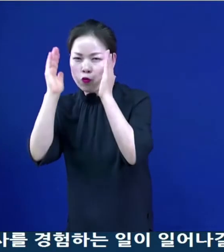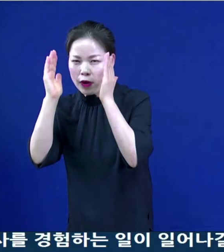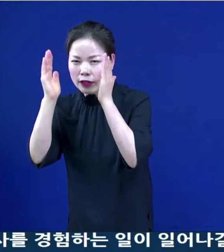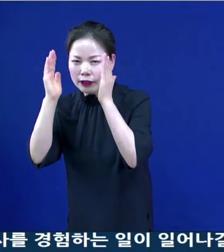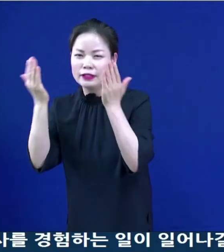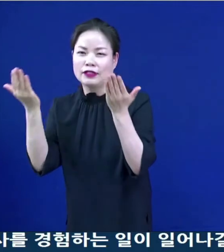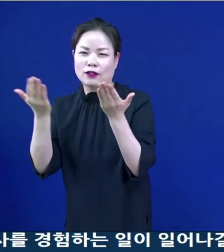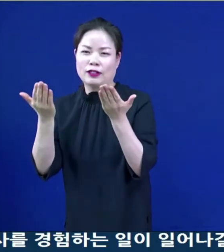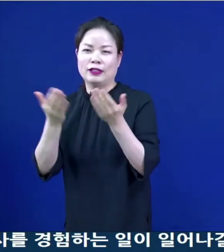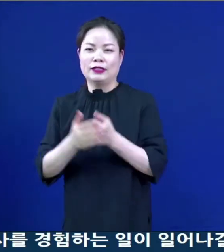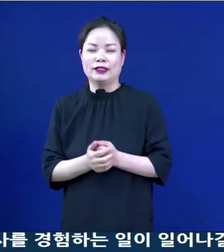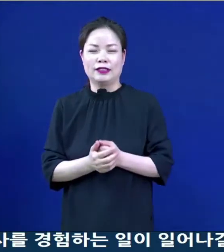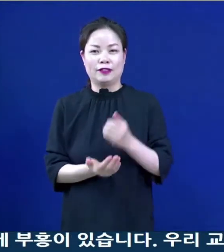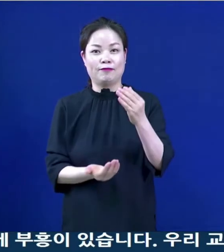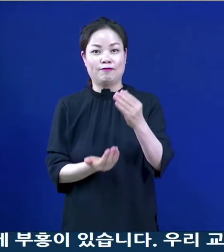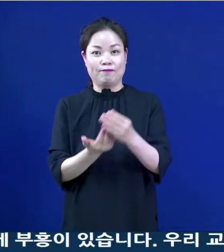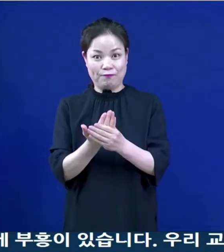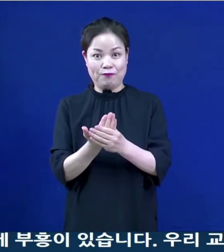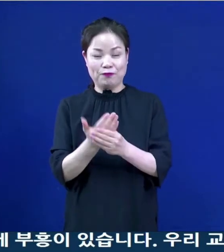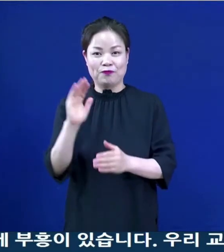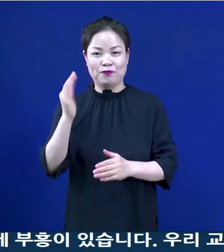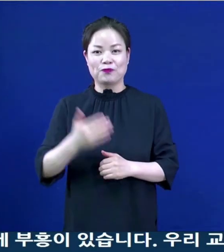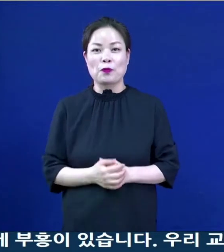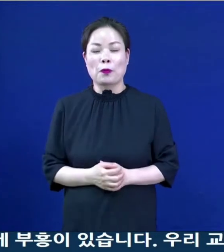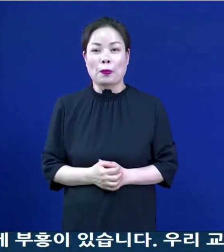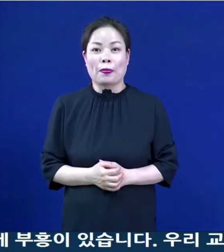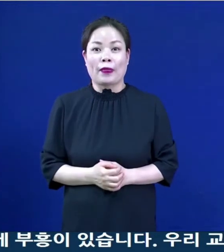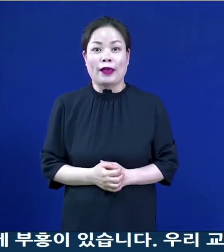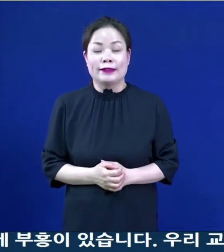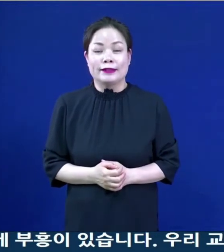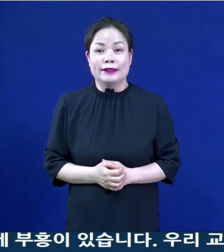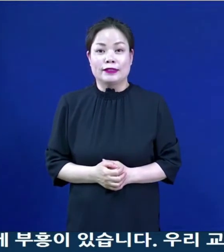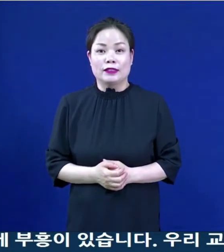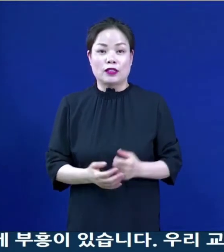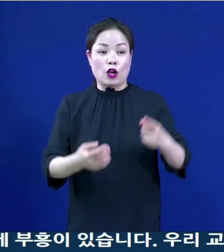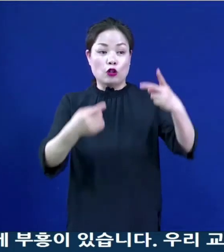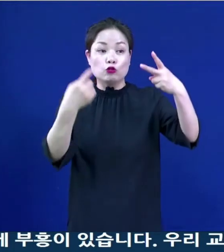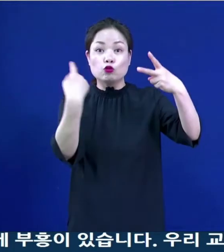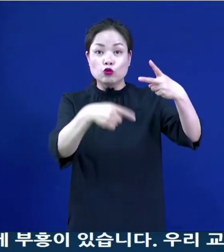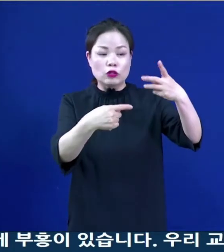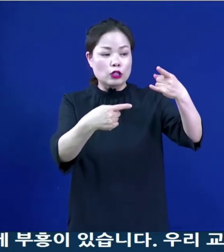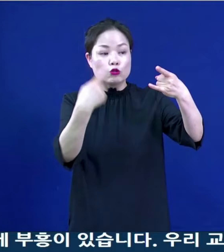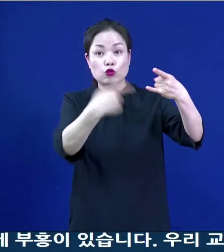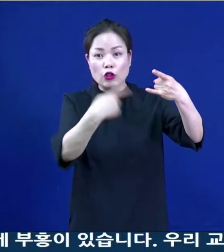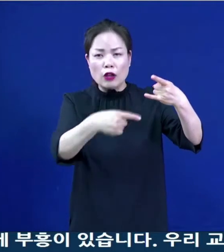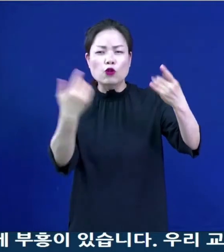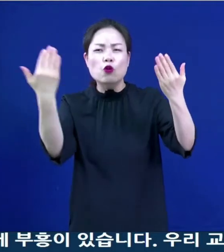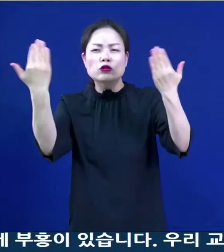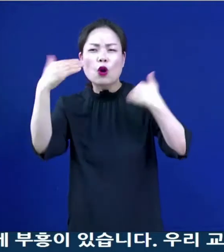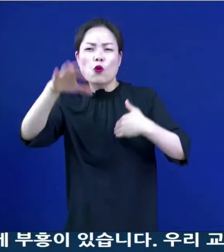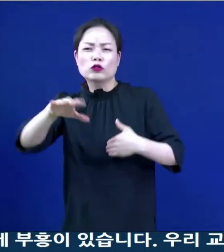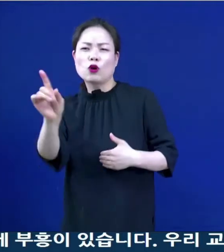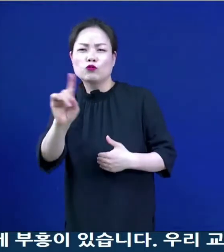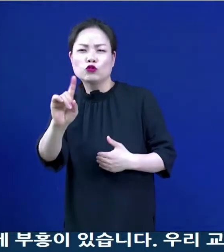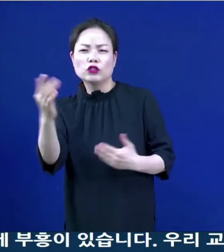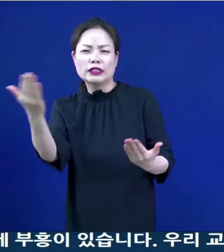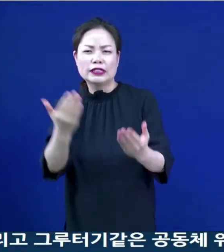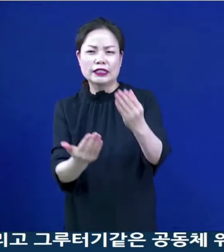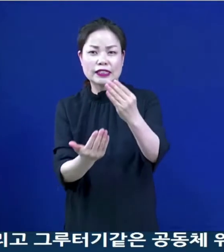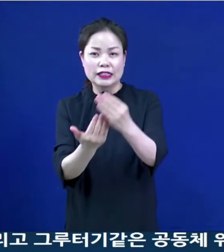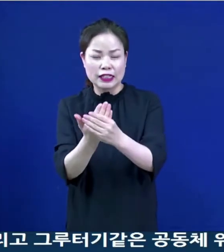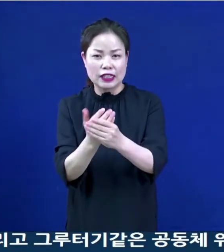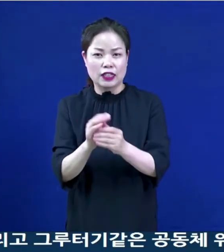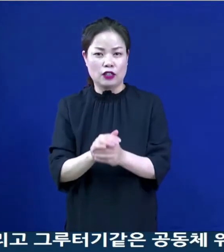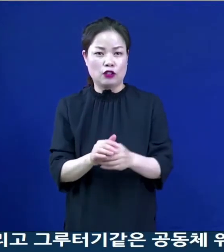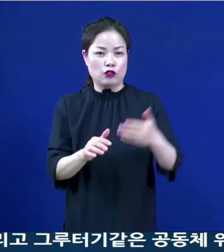역사가 일어나야 되는 거죠. 이제 두란노 서원에서 어떤 일이 있었는지 9절 짧은